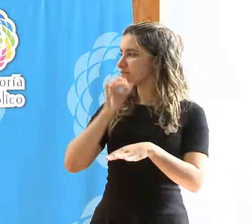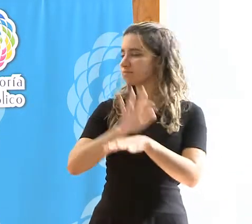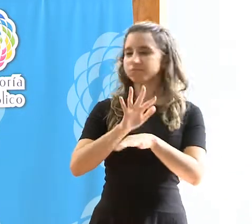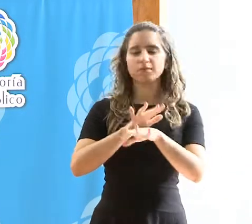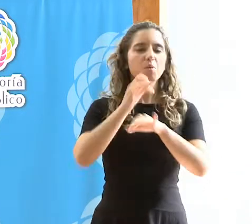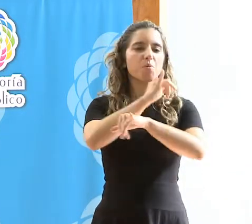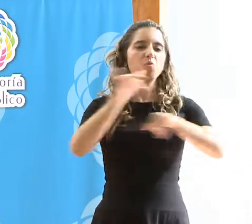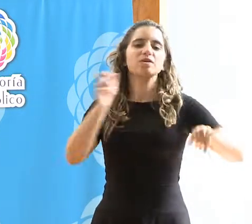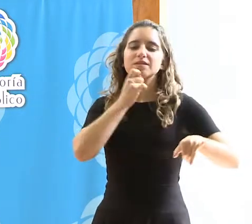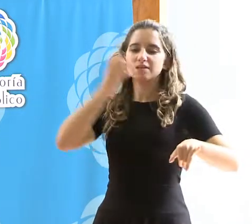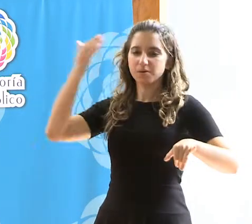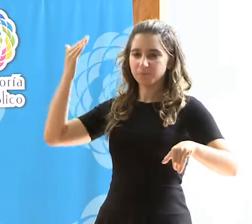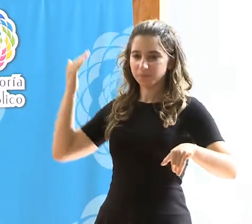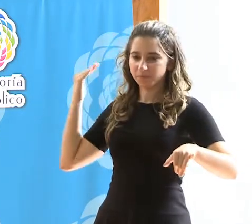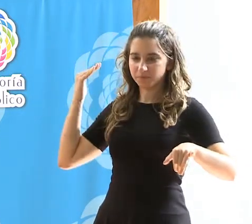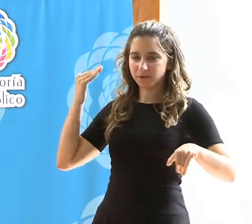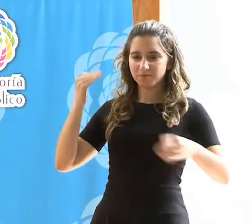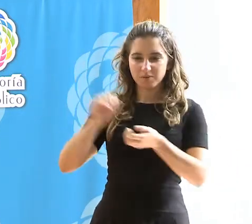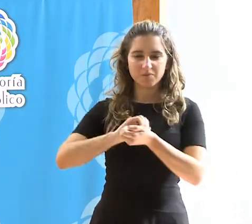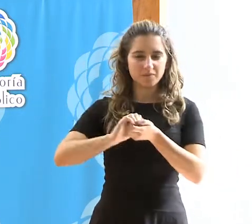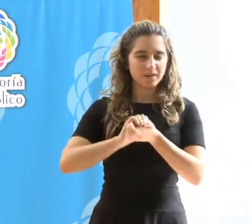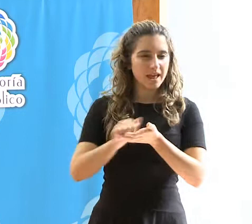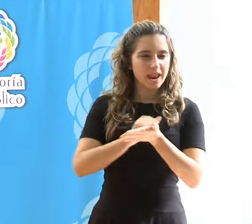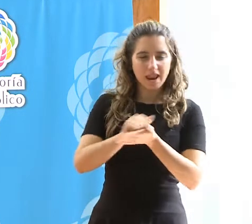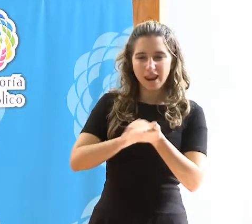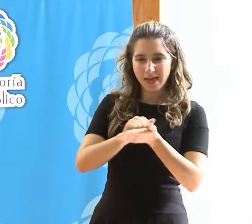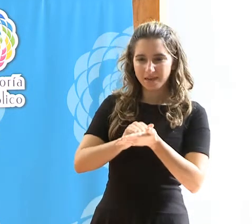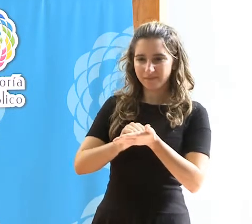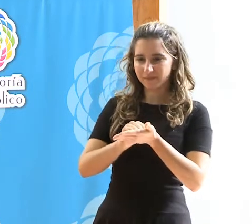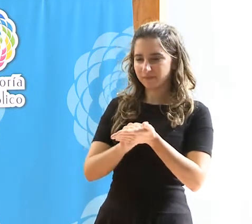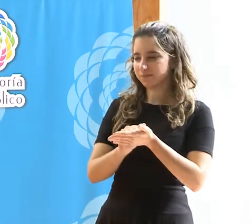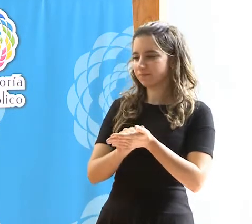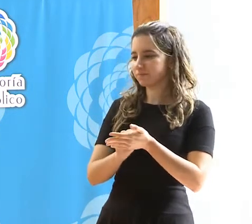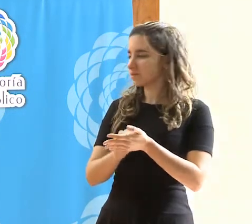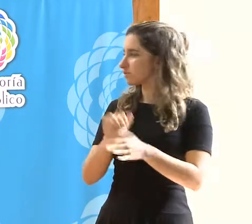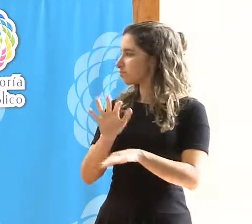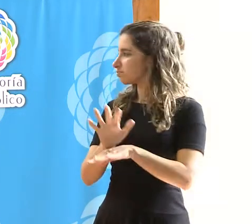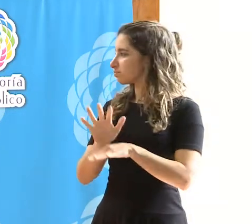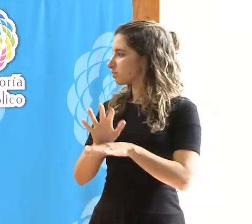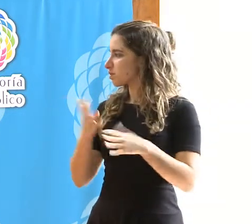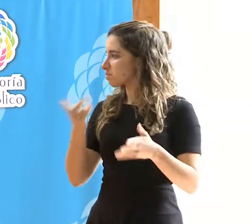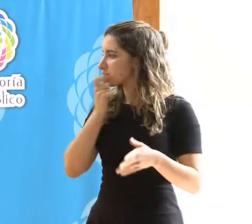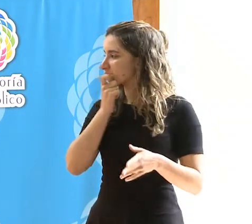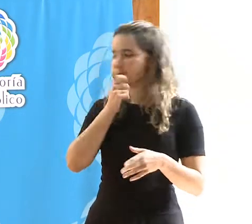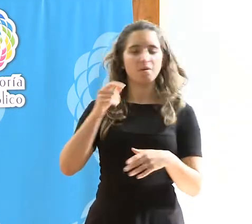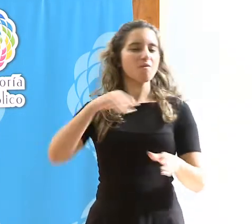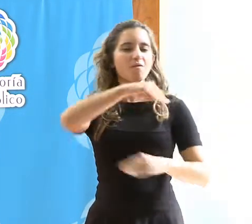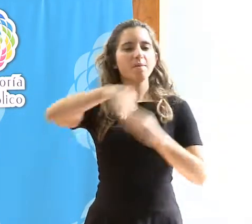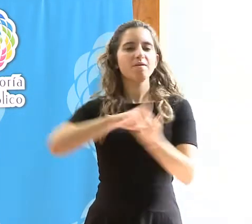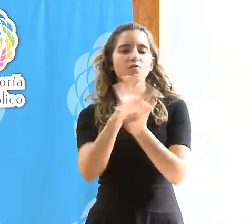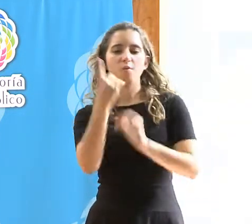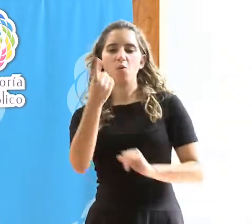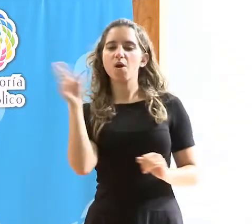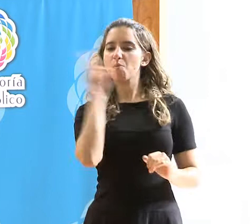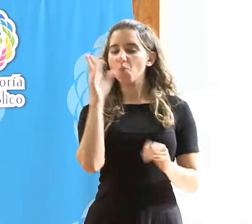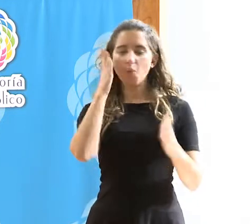de, por ejemplo, jabón de lavar, las cuales siempre mostraron un universo heterosexual con un único modelo de familia,